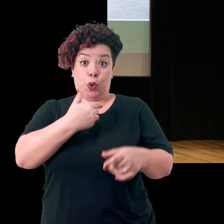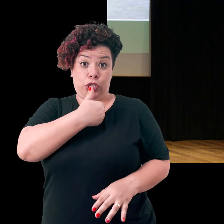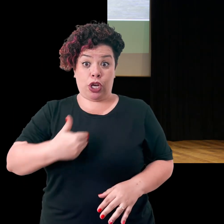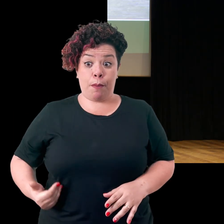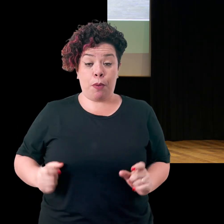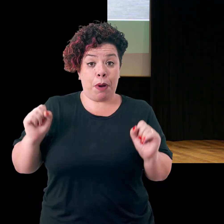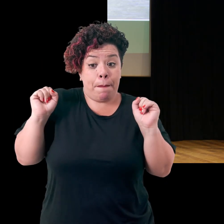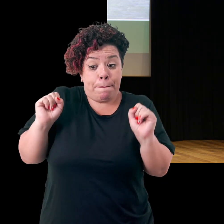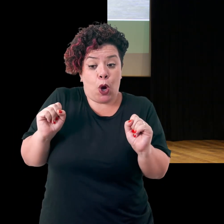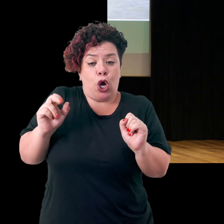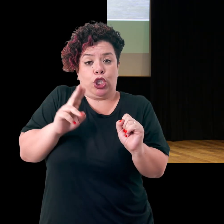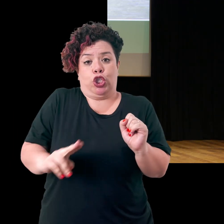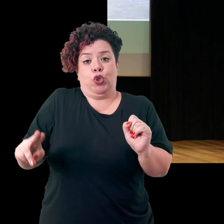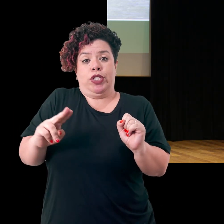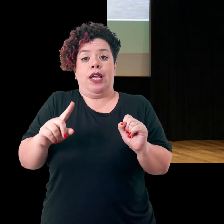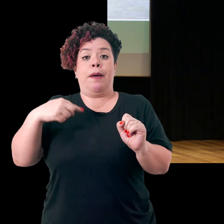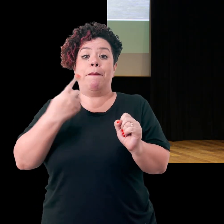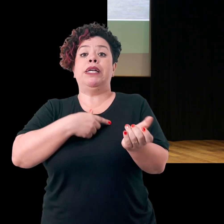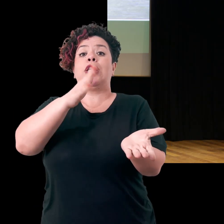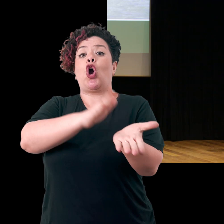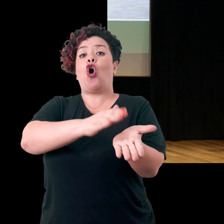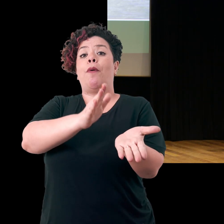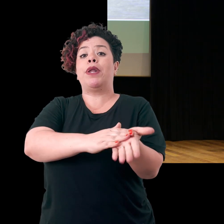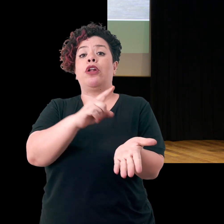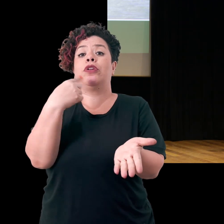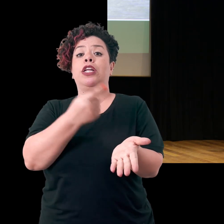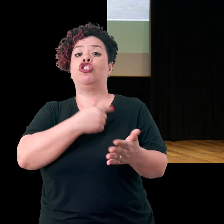política pública, que está demandando da gente